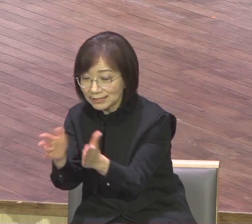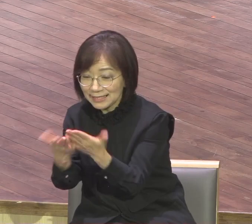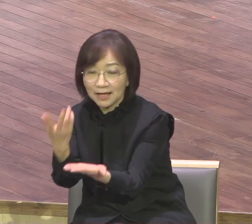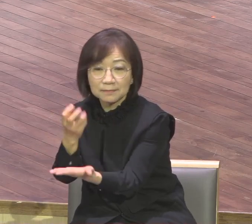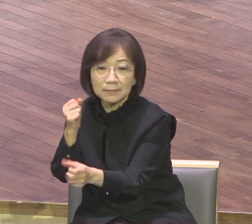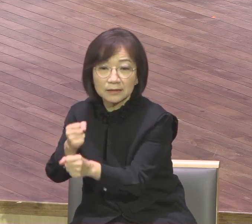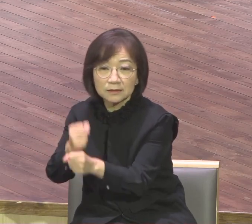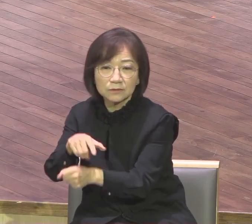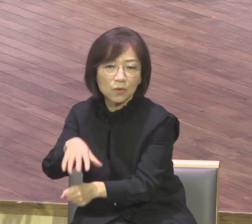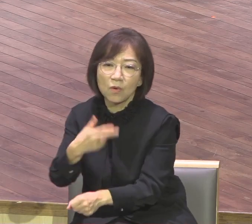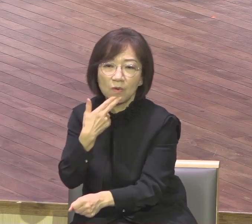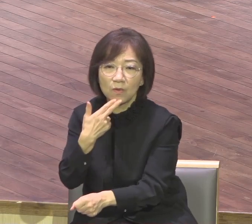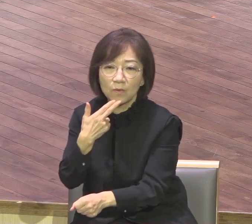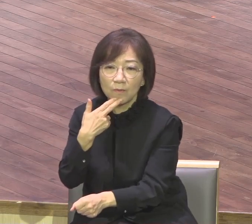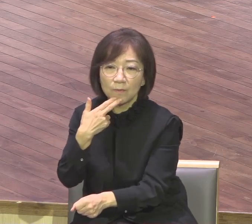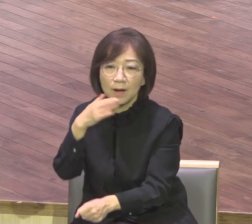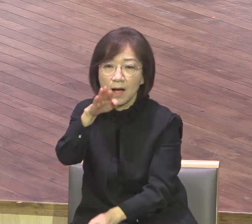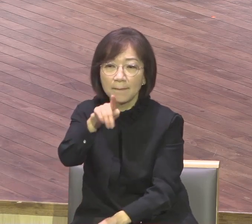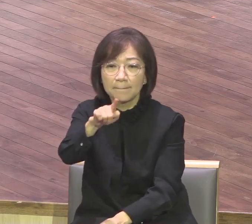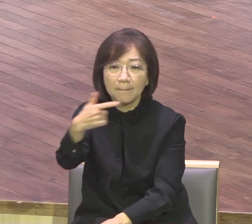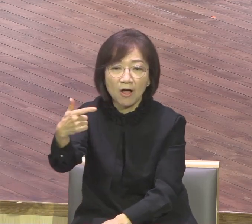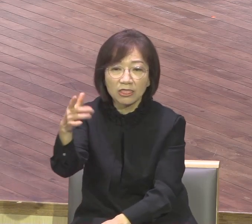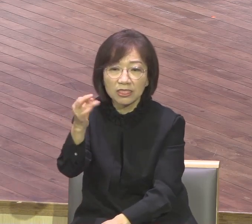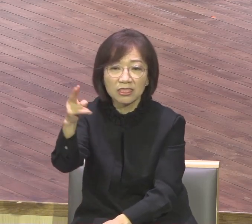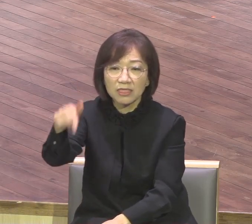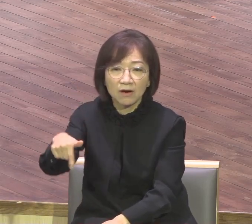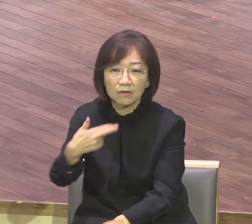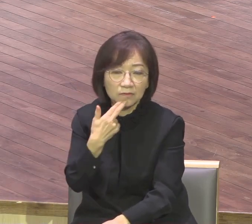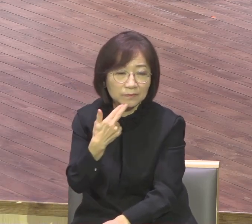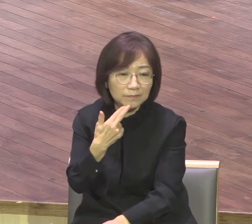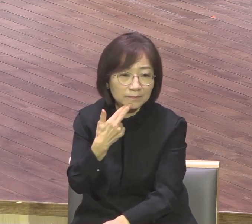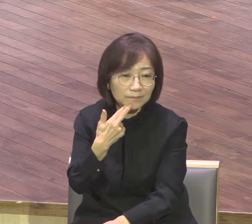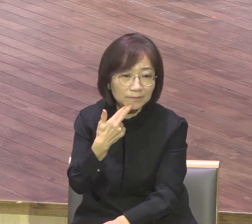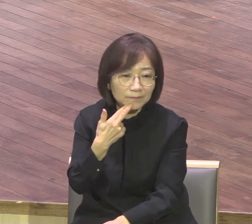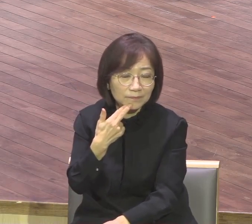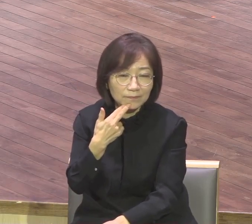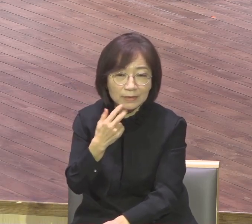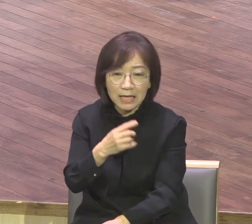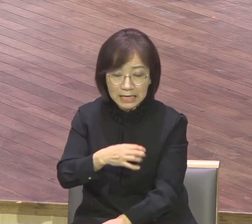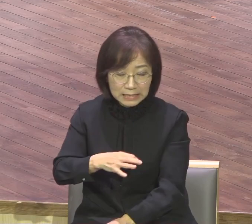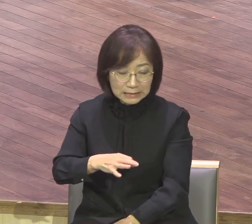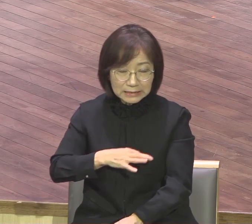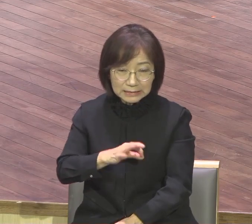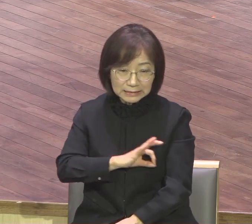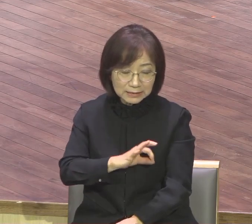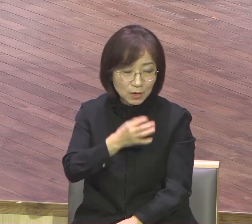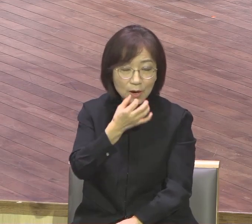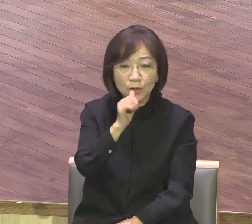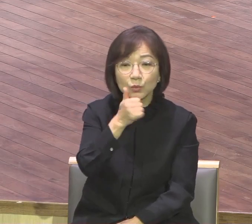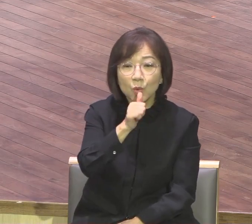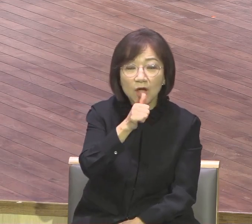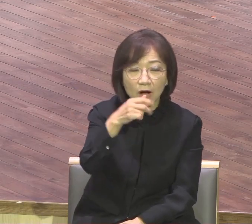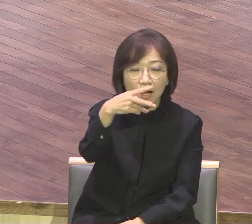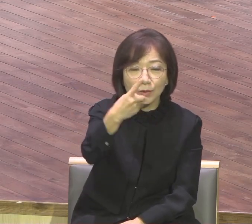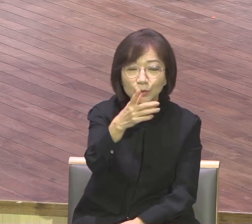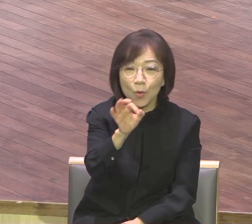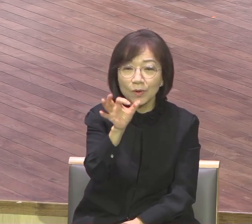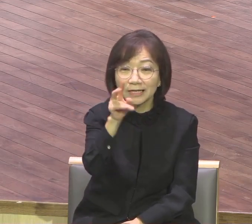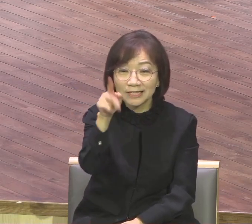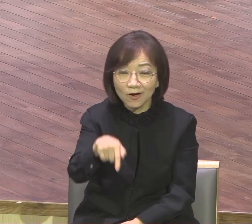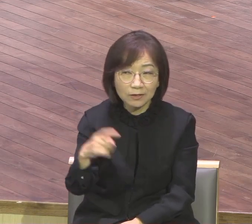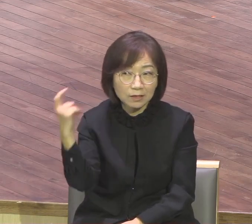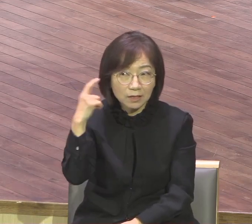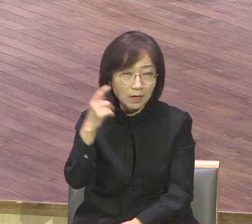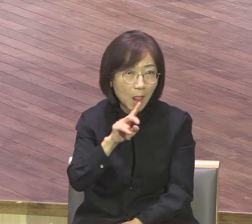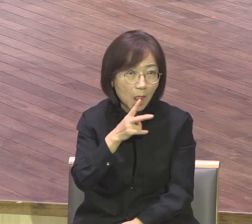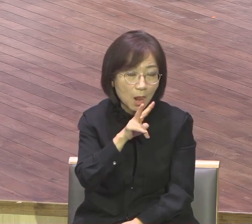de interpretación y traducción. 통역은 많이 하는데 이름은 통번역국인데 번역팀이 없다니까요. Hace mucha traducción,